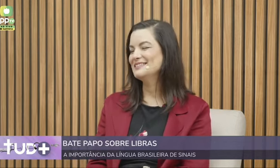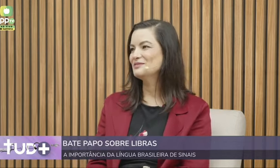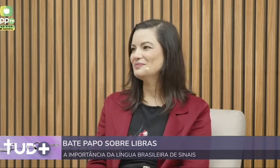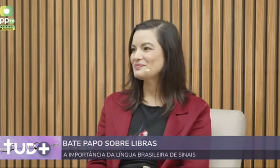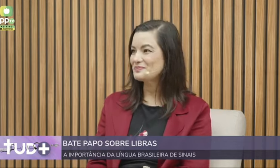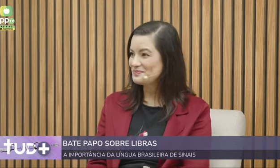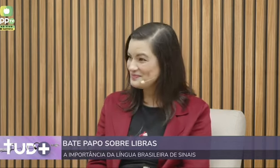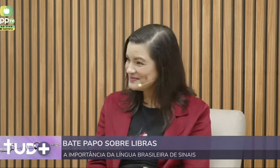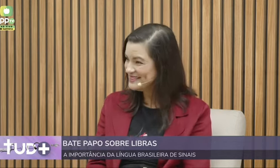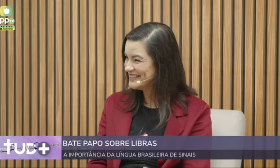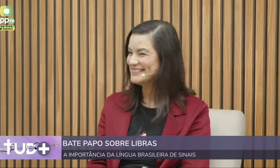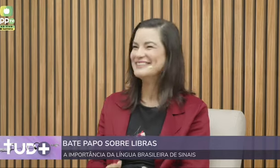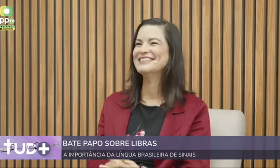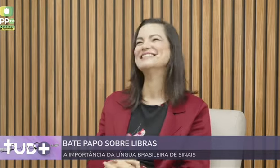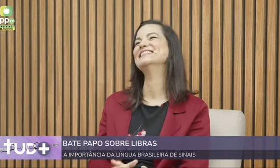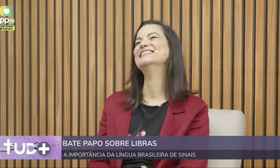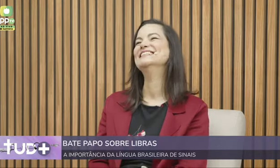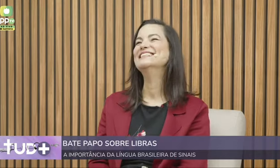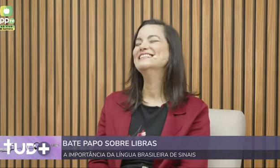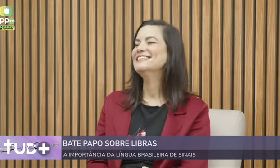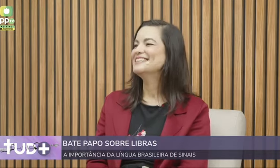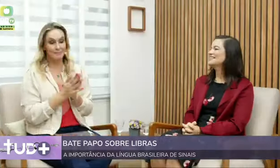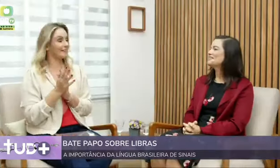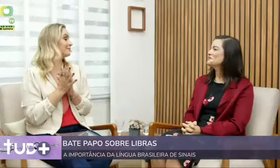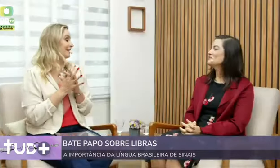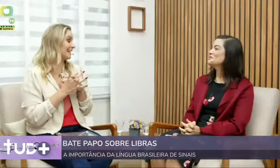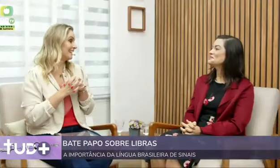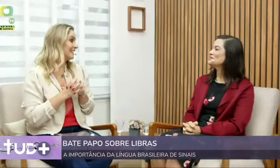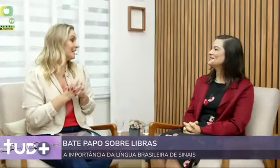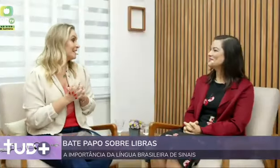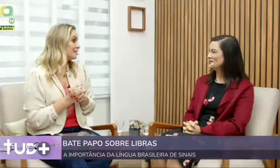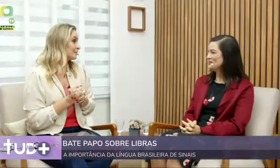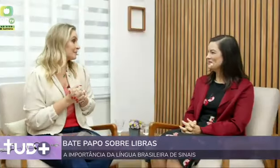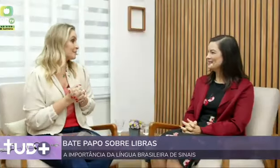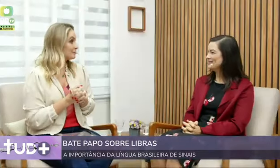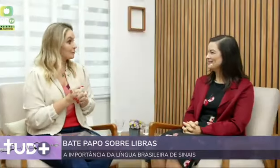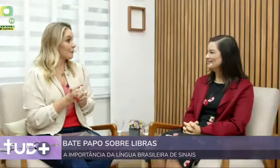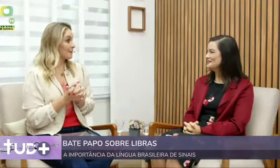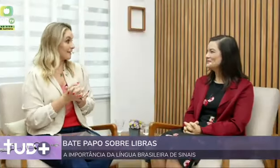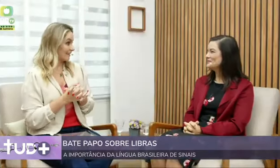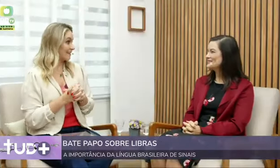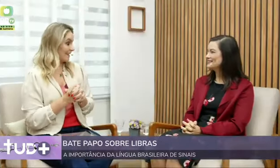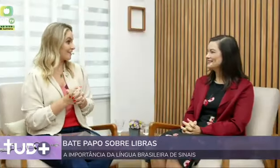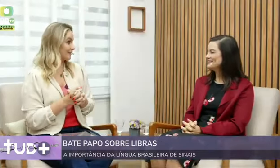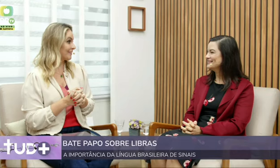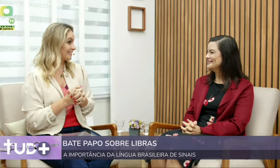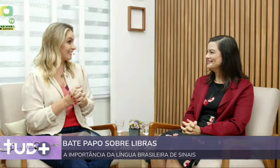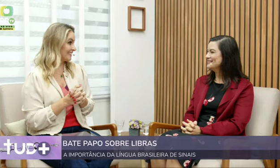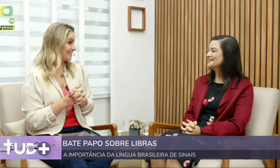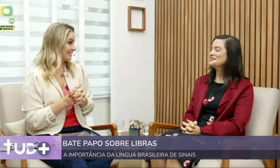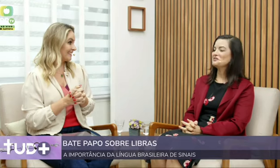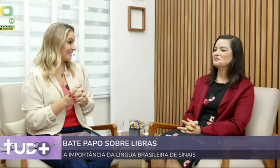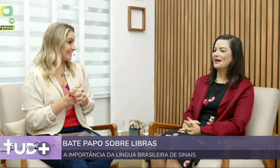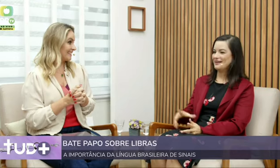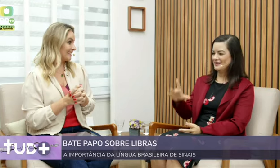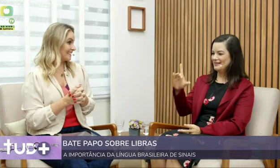alguma coisa? Vamos lá. Quero aprender também, vamos lá. Vamos aprender o seu nome? Meu nome? Pode Quero. Ser? Então vamos lá, é